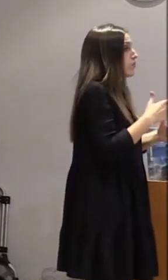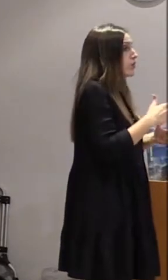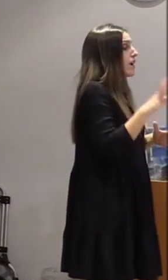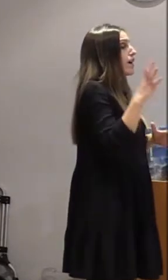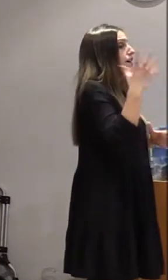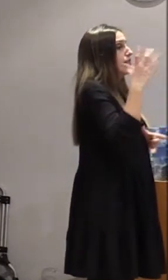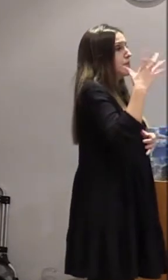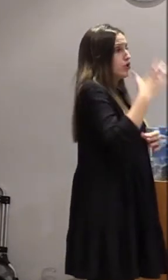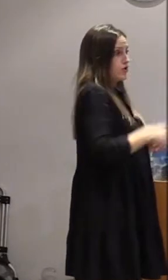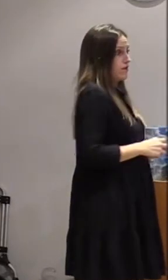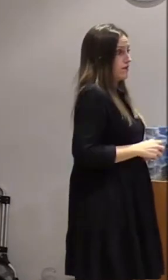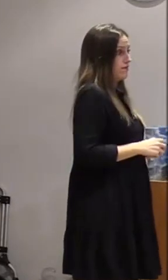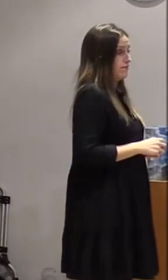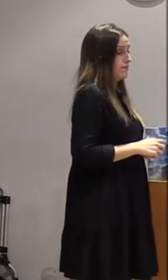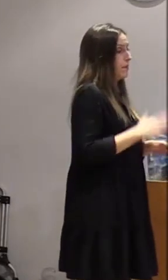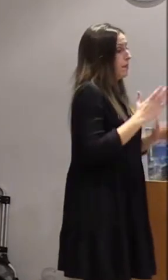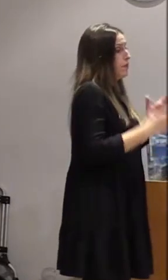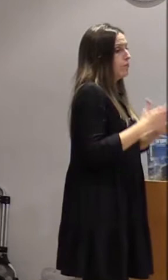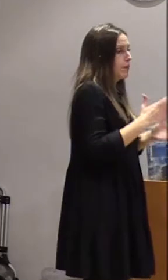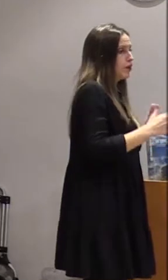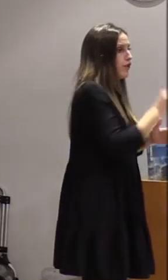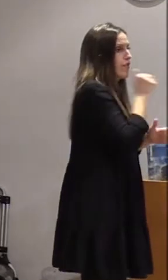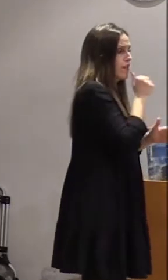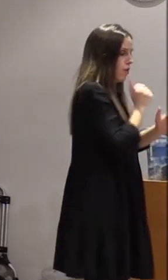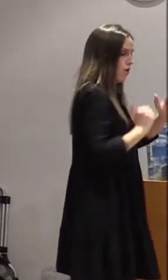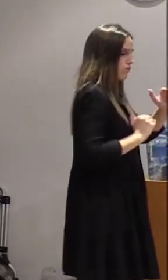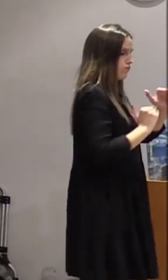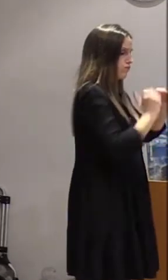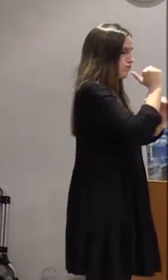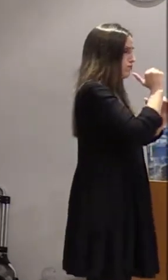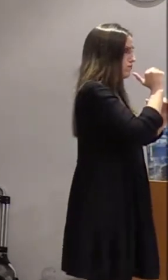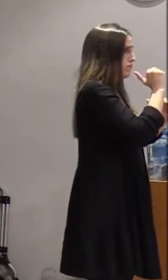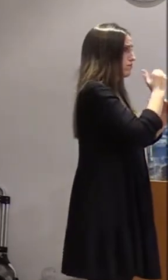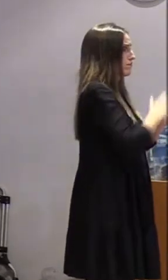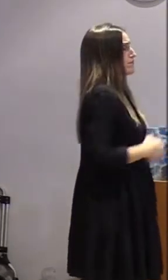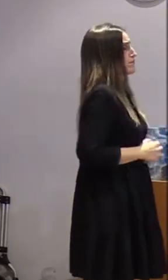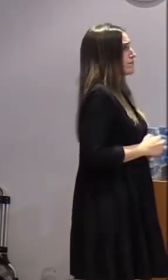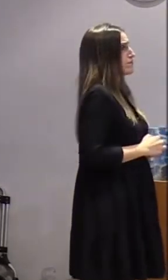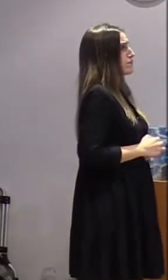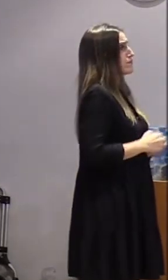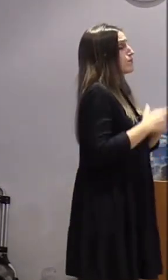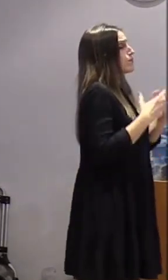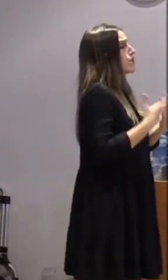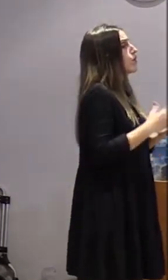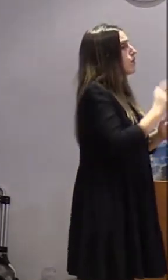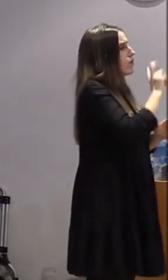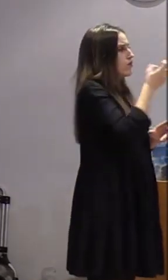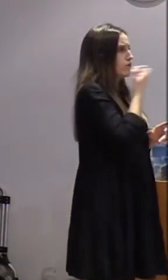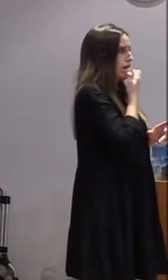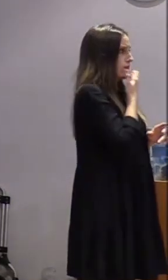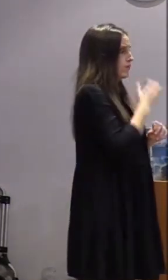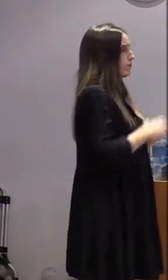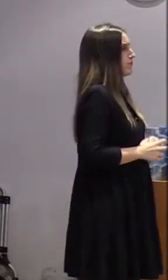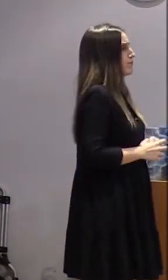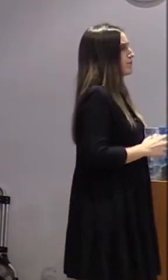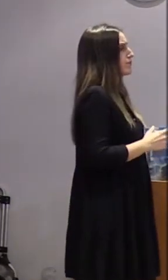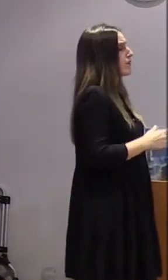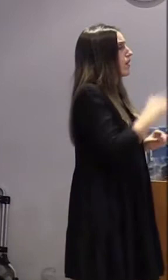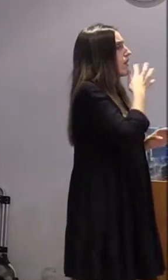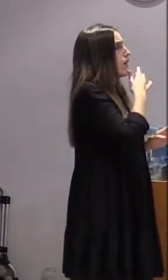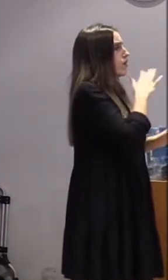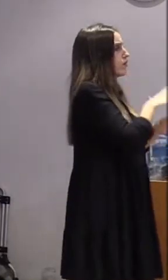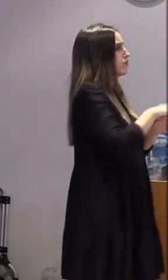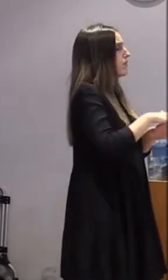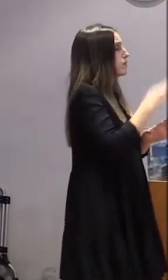hidrometeorológico, un periodo de grandes inundaciones en una zona que tiene un gran río. Otro ejemplo, vámonos ahora a